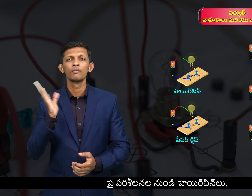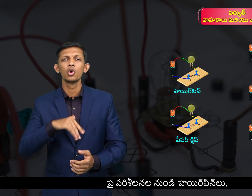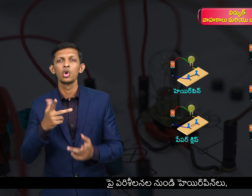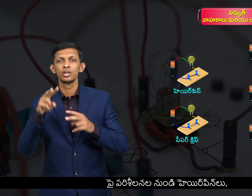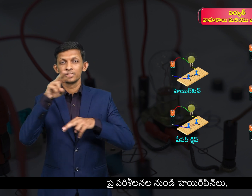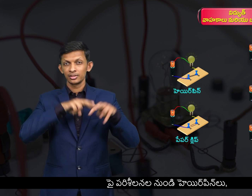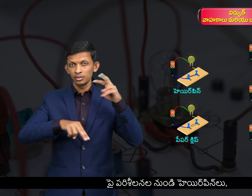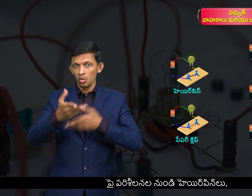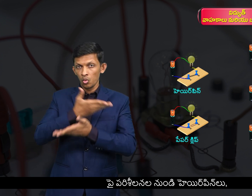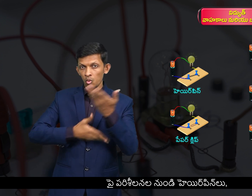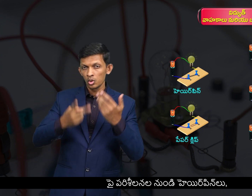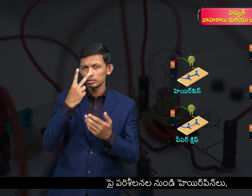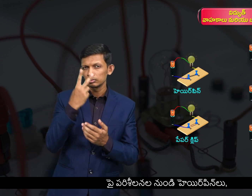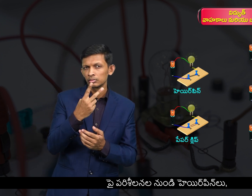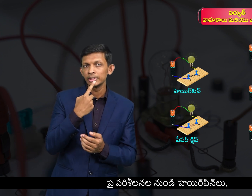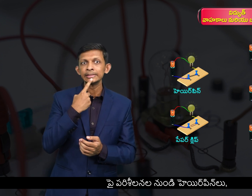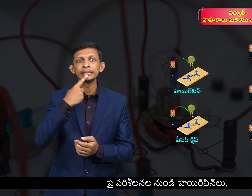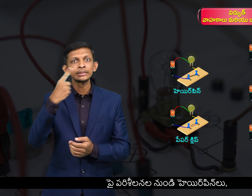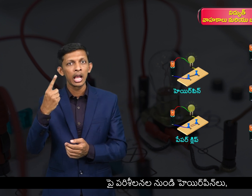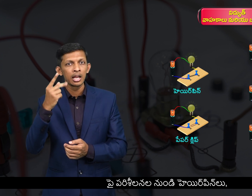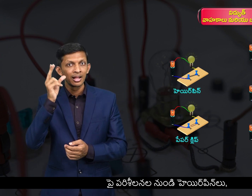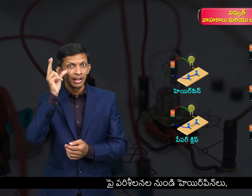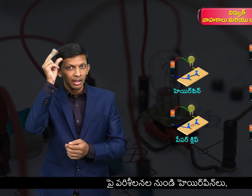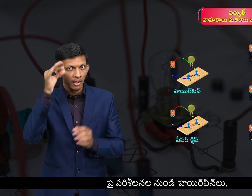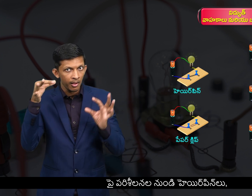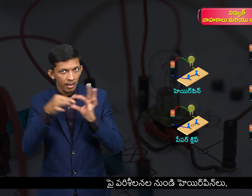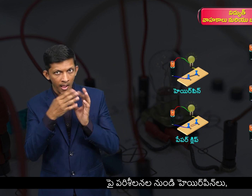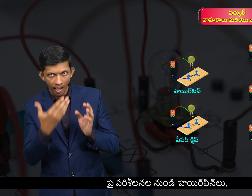పై పరిశీలనల నుండి హెయిర్ పిన్లు,